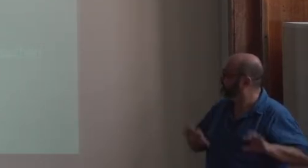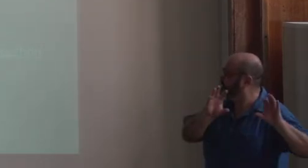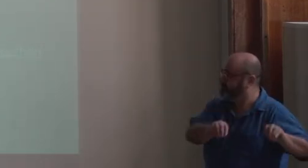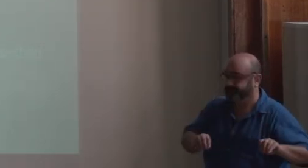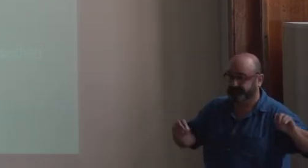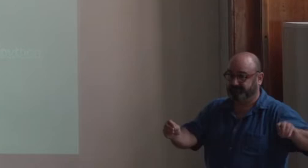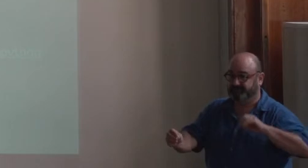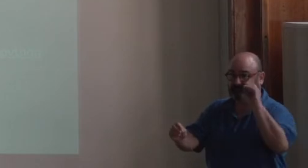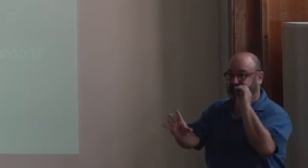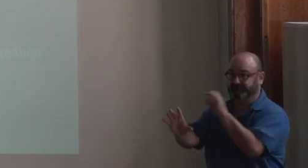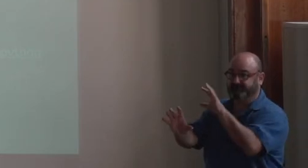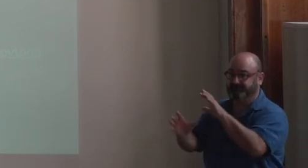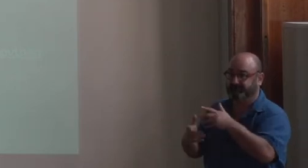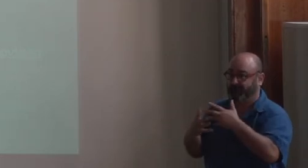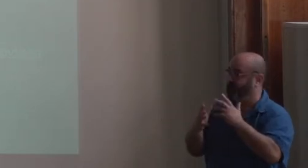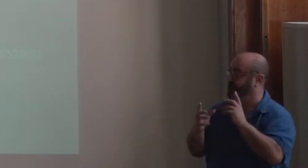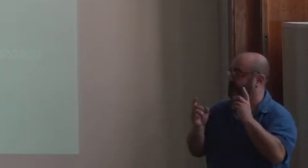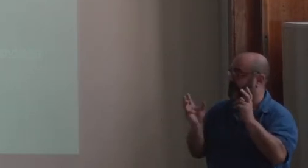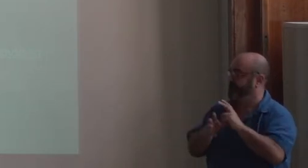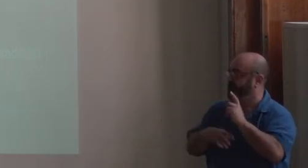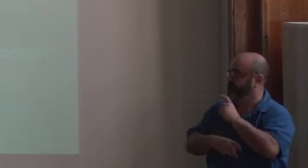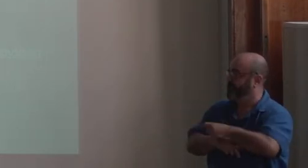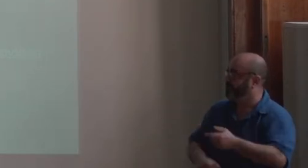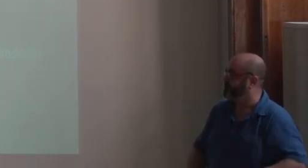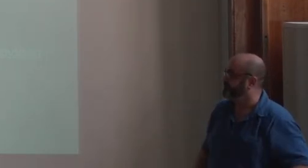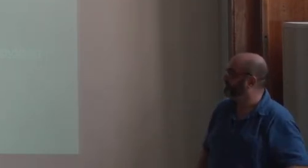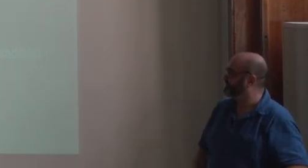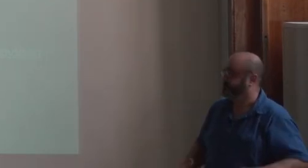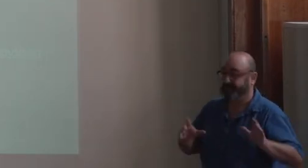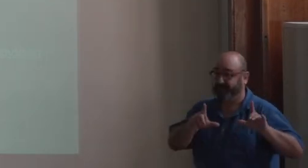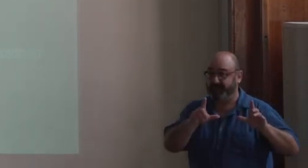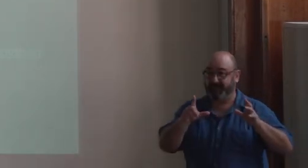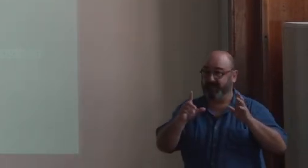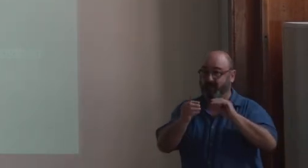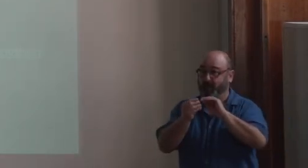flask pour MicroPython. Et vous avez votre framework web.